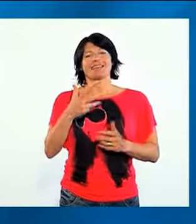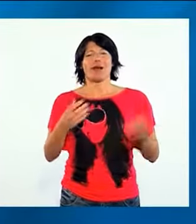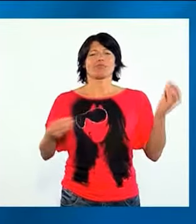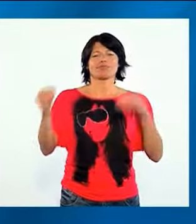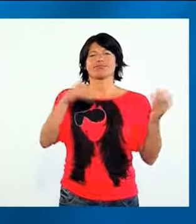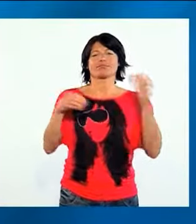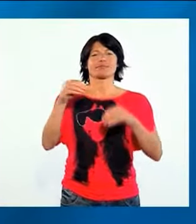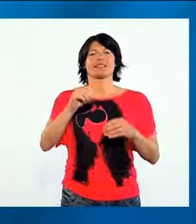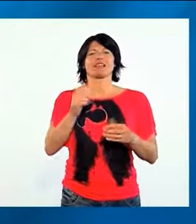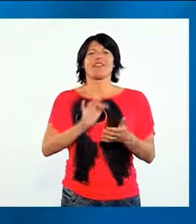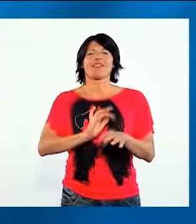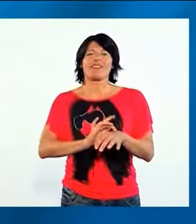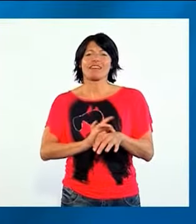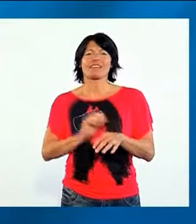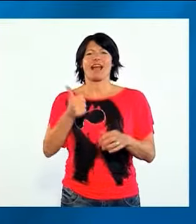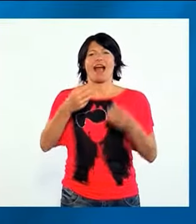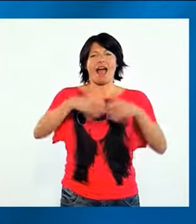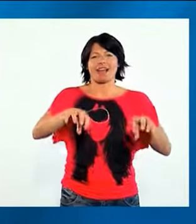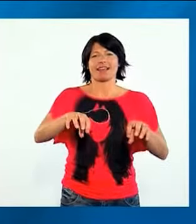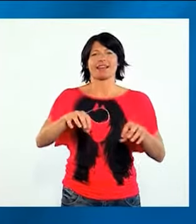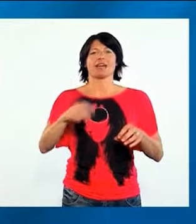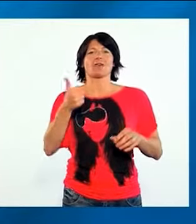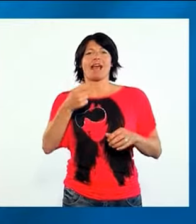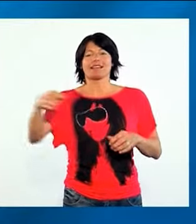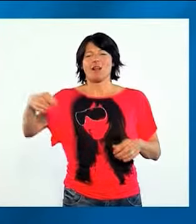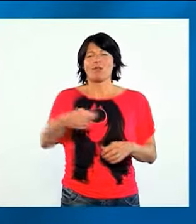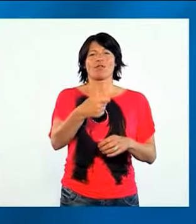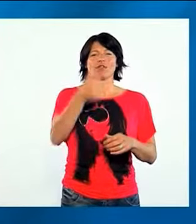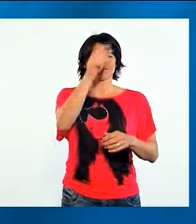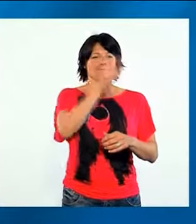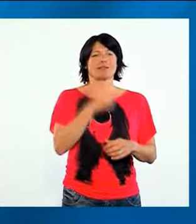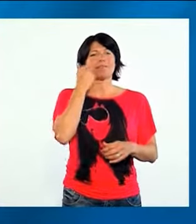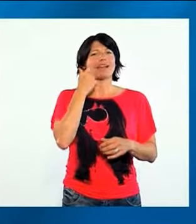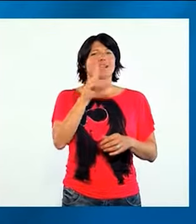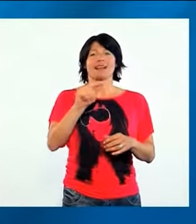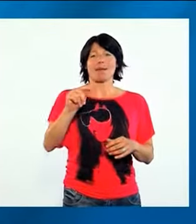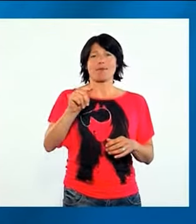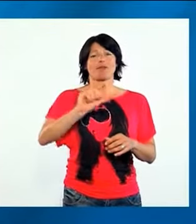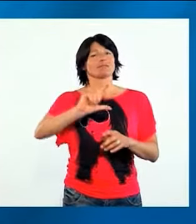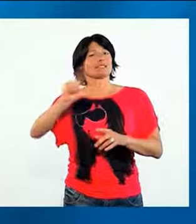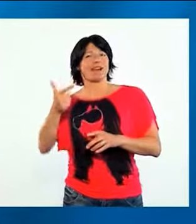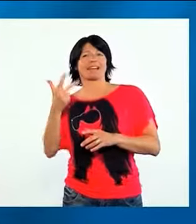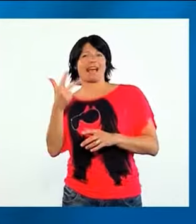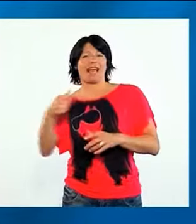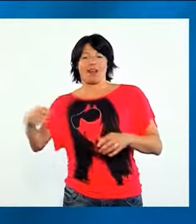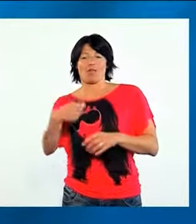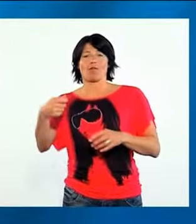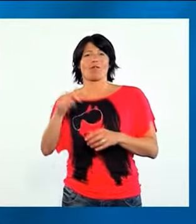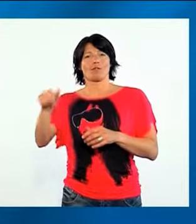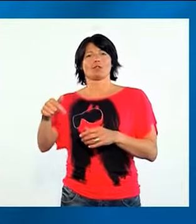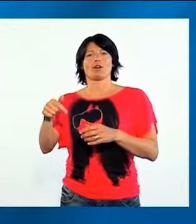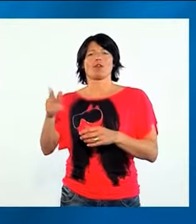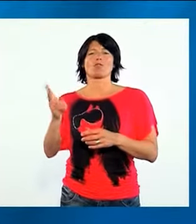Einige Haferflocken, ein bisschen Fett, ein paar Eier, einen Esslöffel Richard Klammer und drei Teelöffel